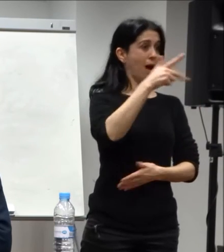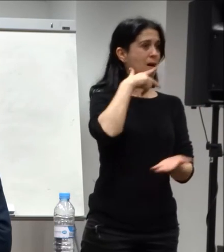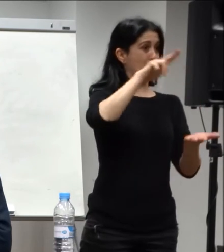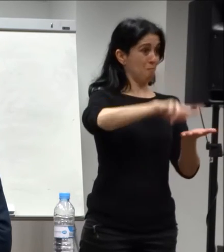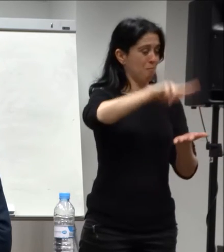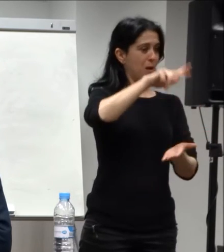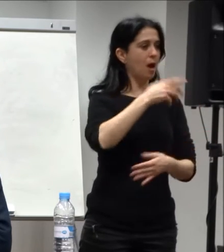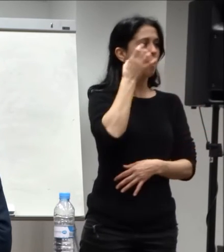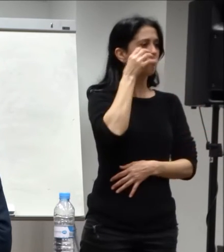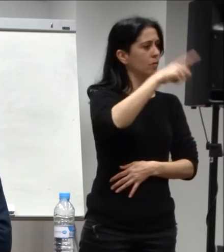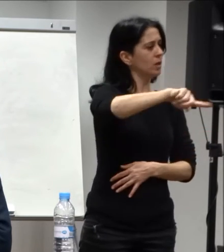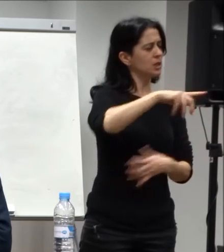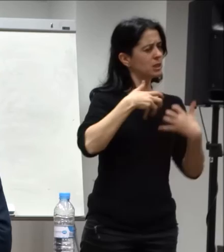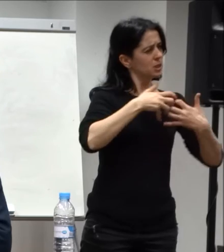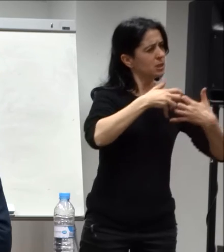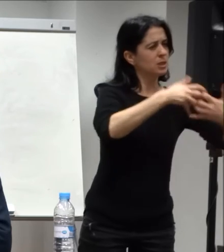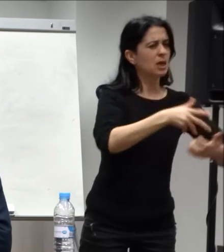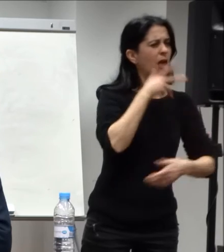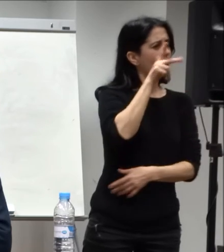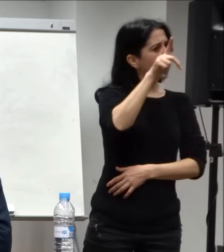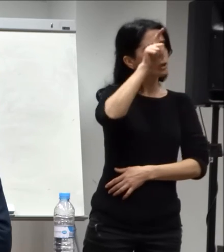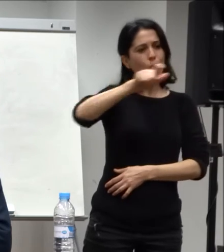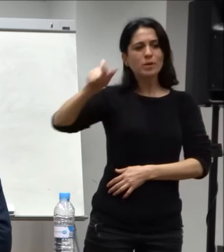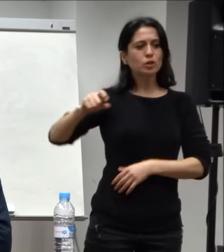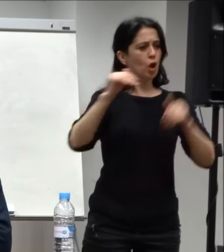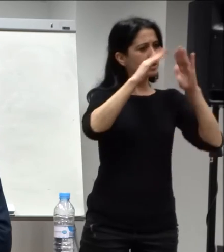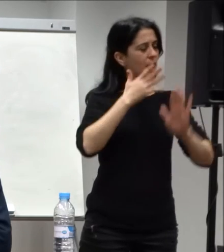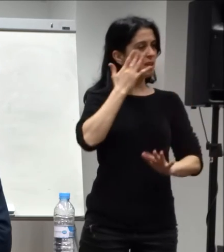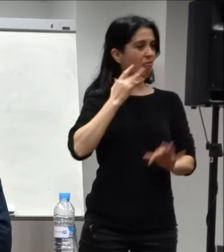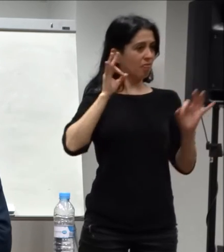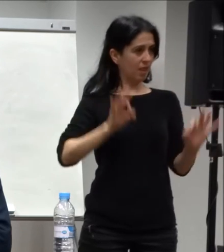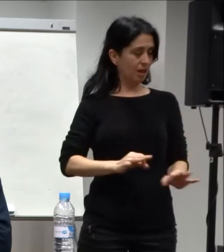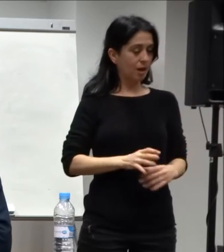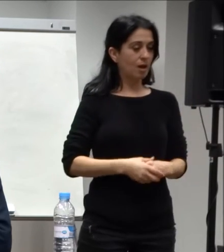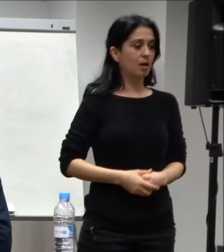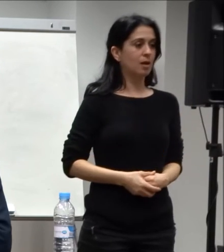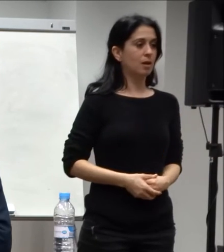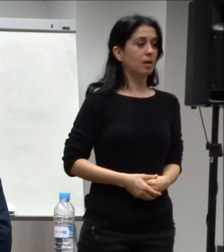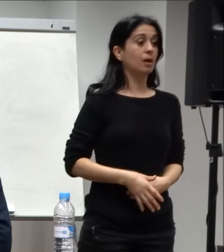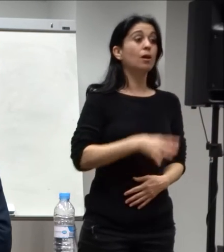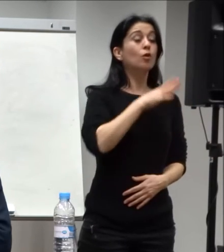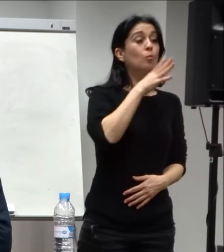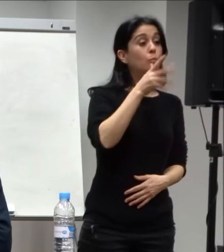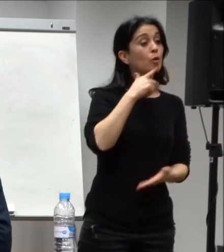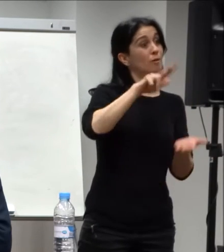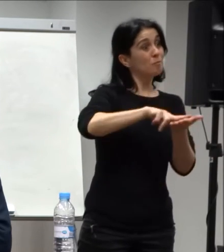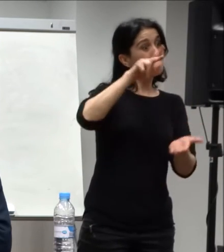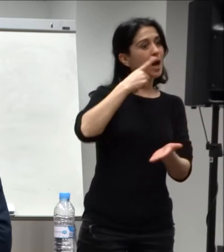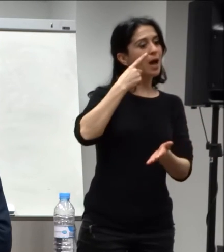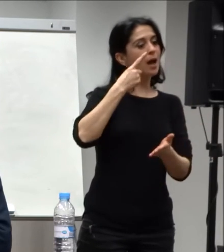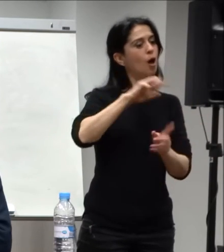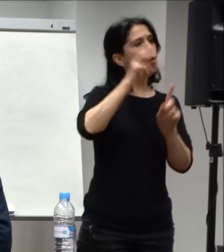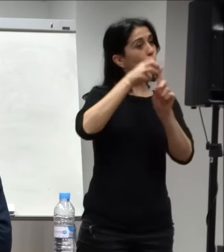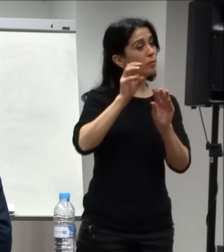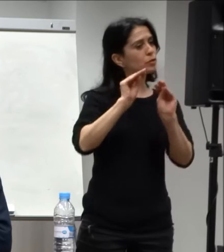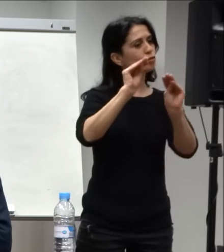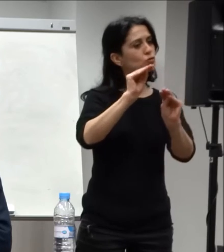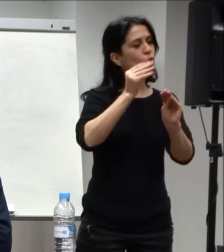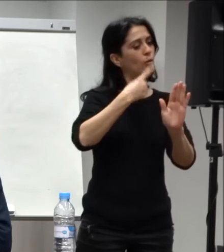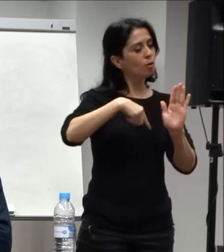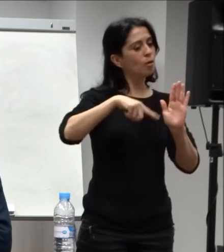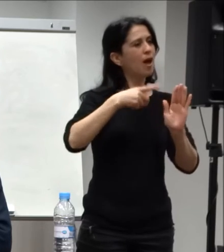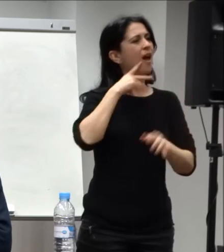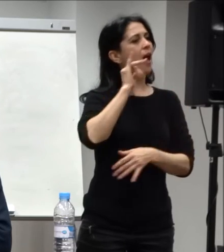los ciudadanos y de una vivienda digna, porque la plataforma Afectados por la Hipoteca en su página web ha facilitado un vídeo tutorial y una hoja